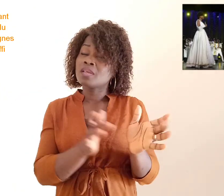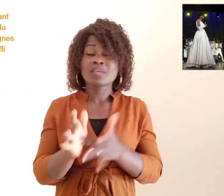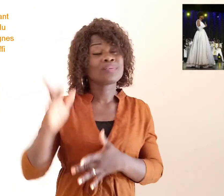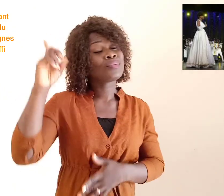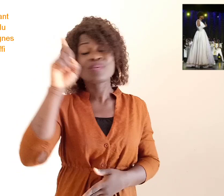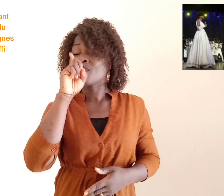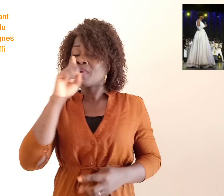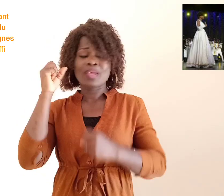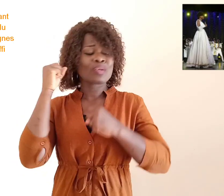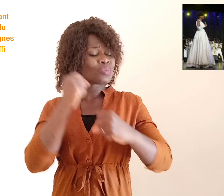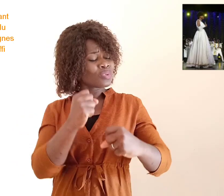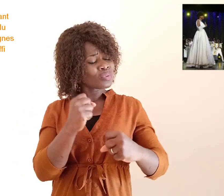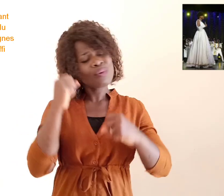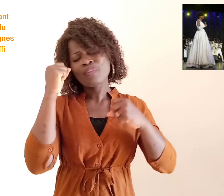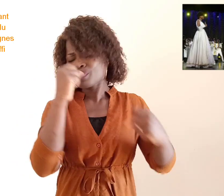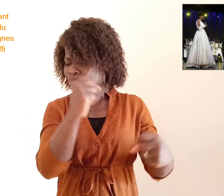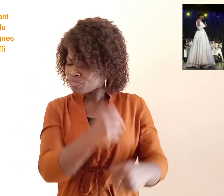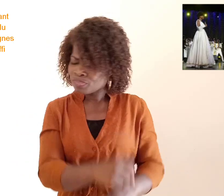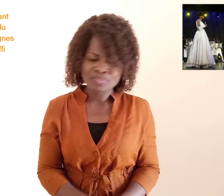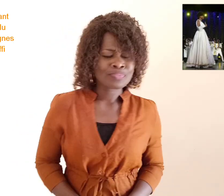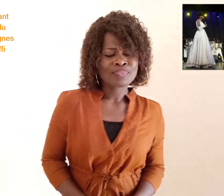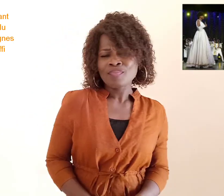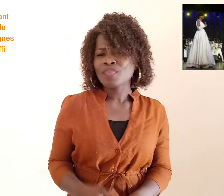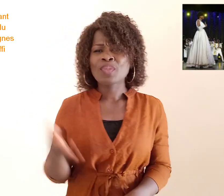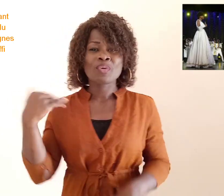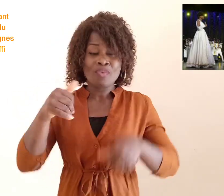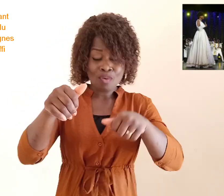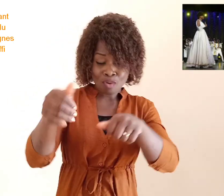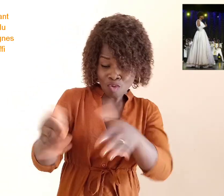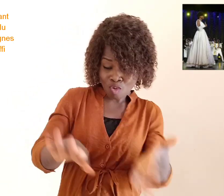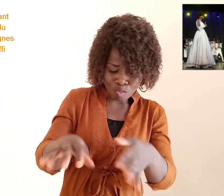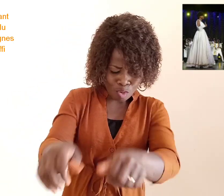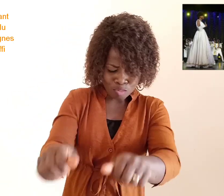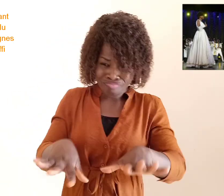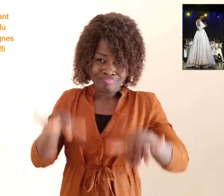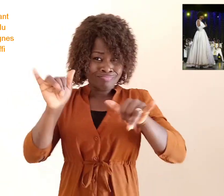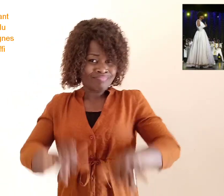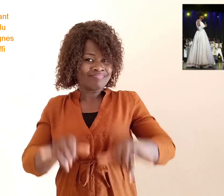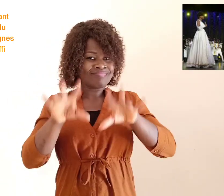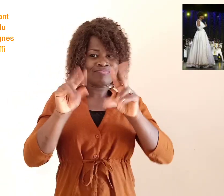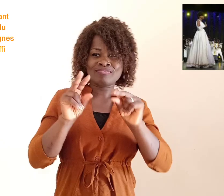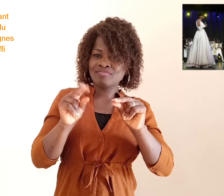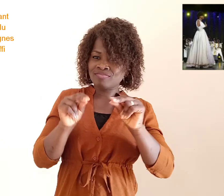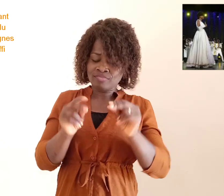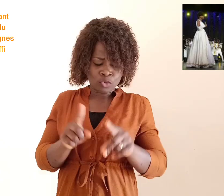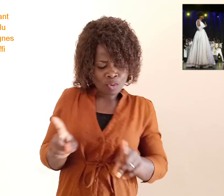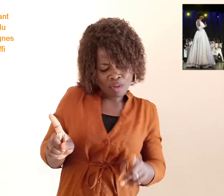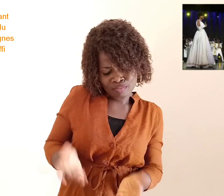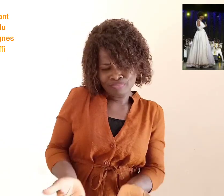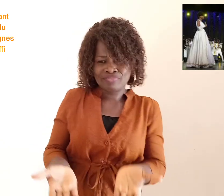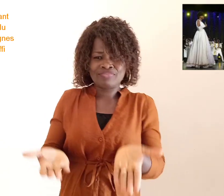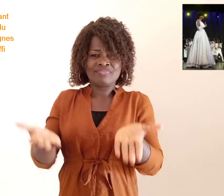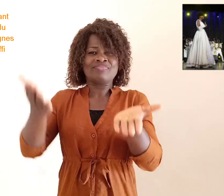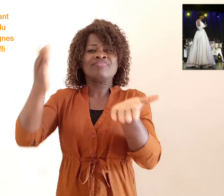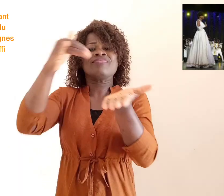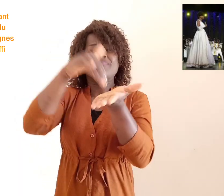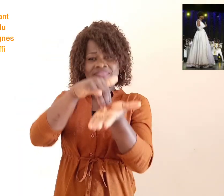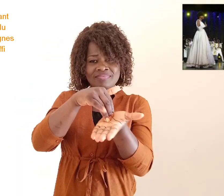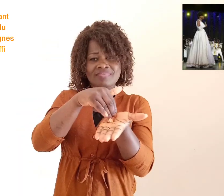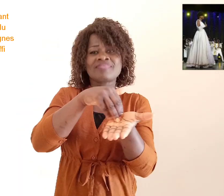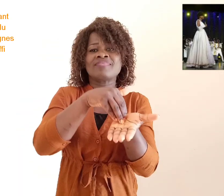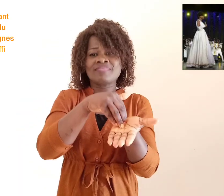Jésus, tu es puissant Le vainqueur de l'Adam Le vainqueur de l